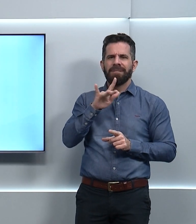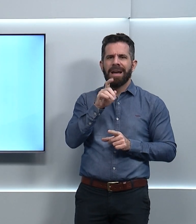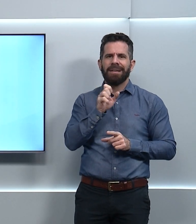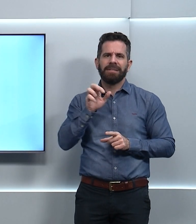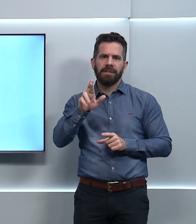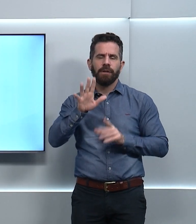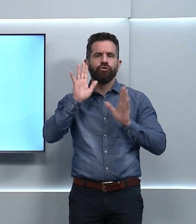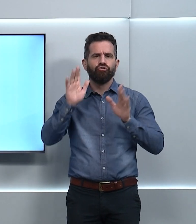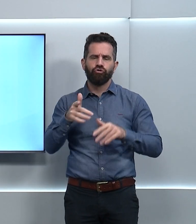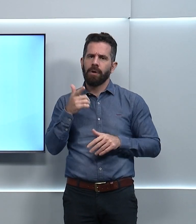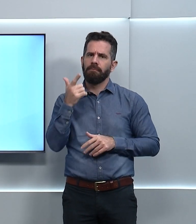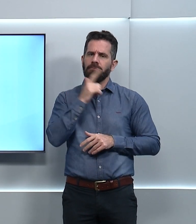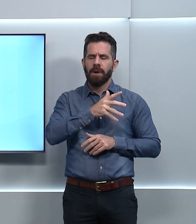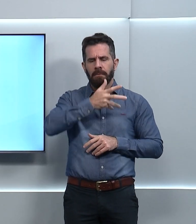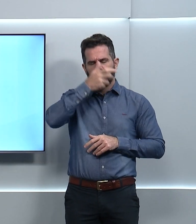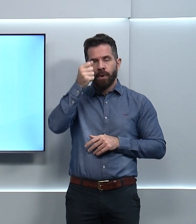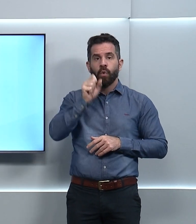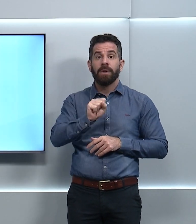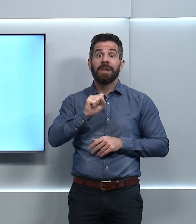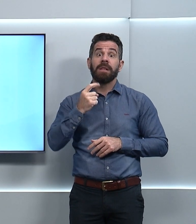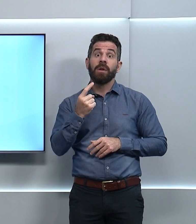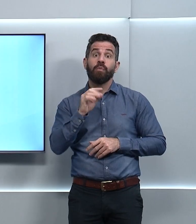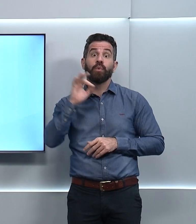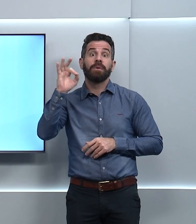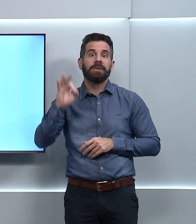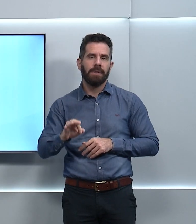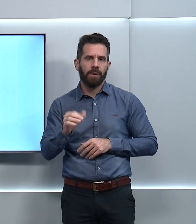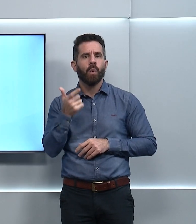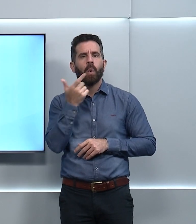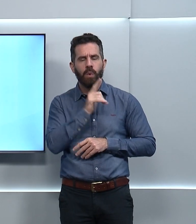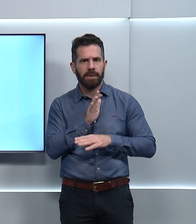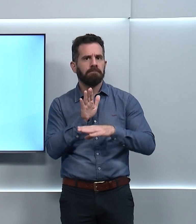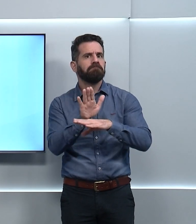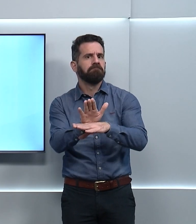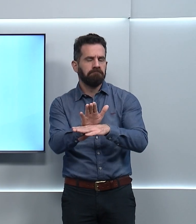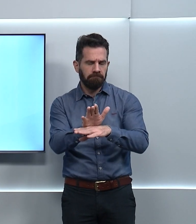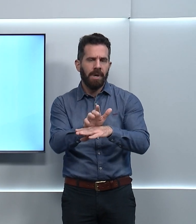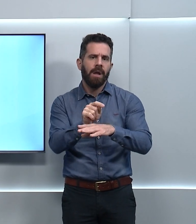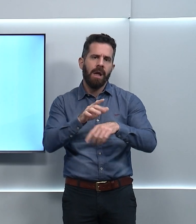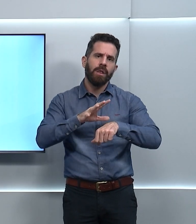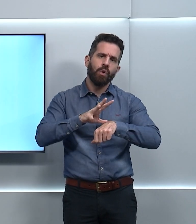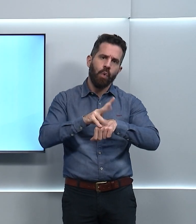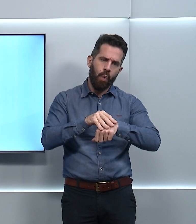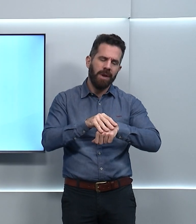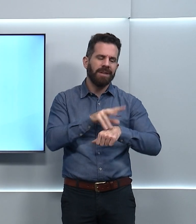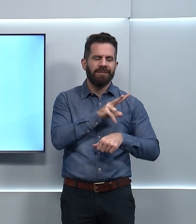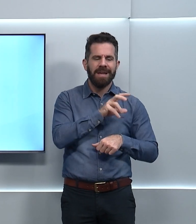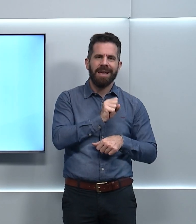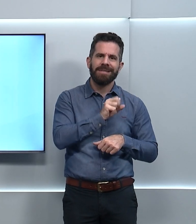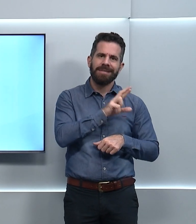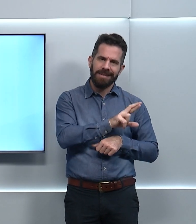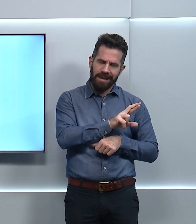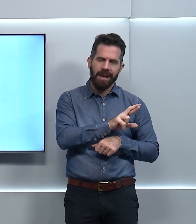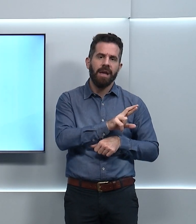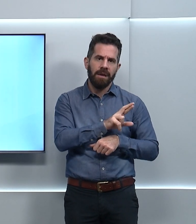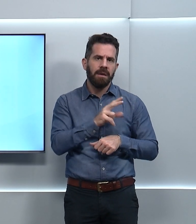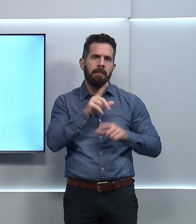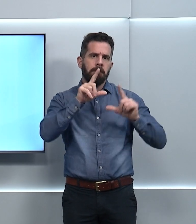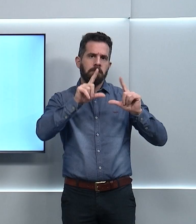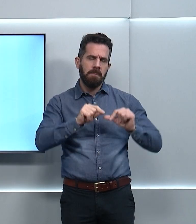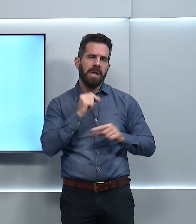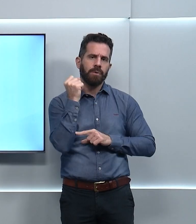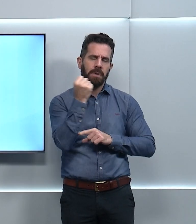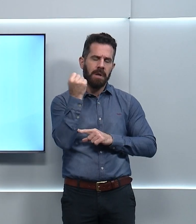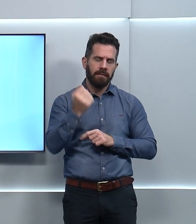81% na prevenção de doenças respiratórias graves causadas pelo VSR em bebês.